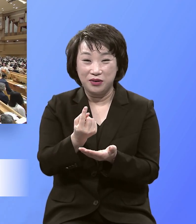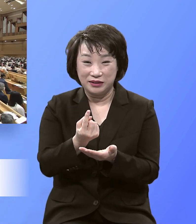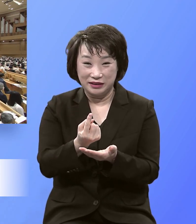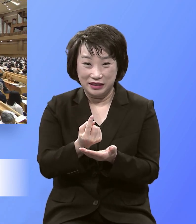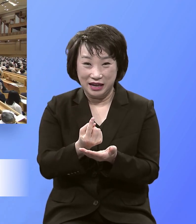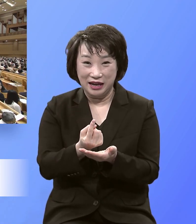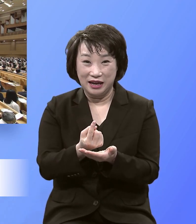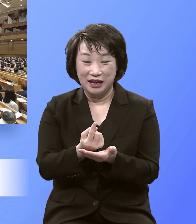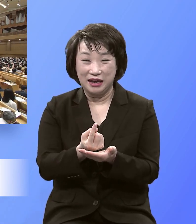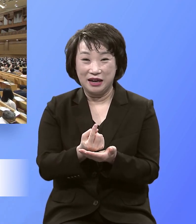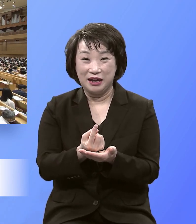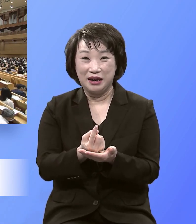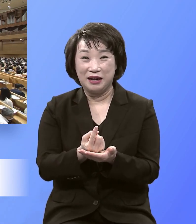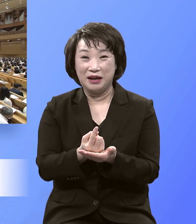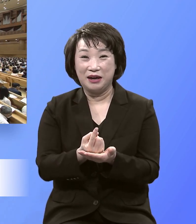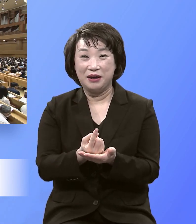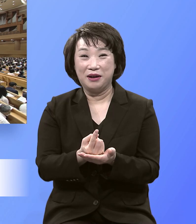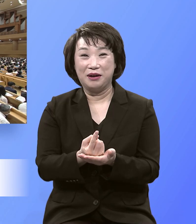오셨네.